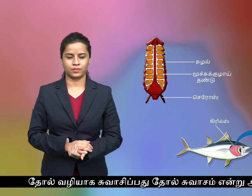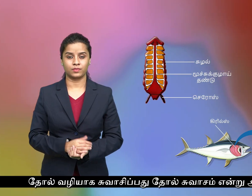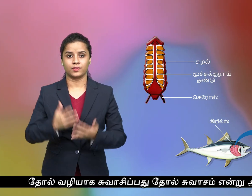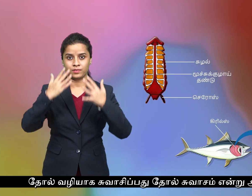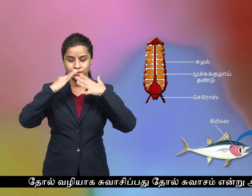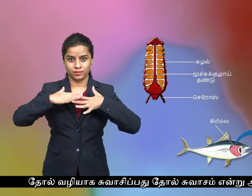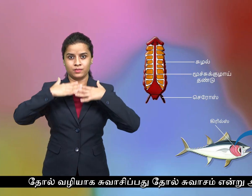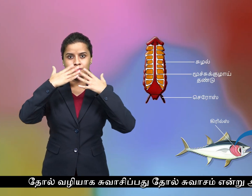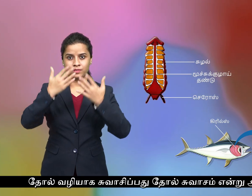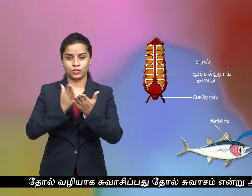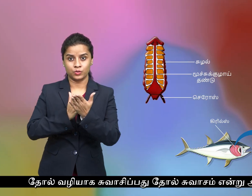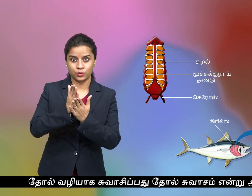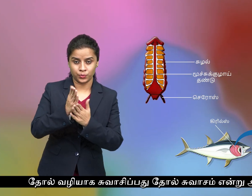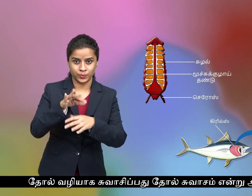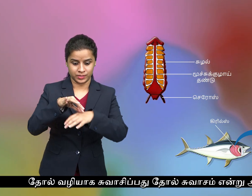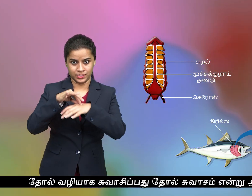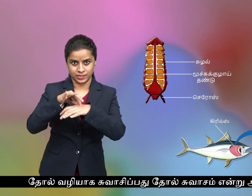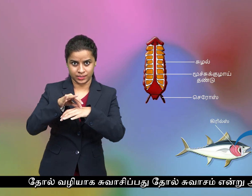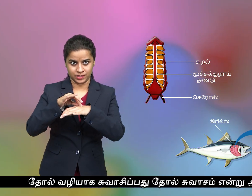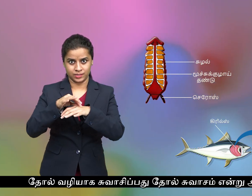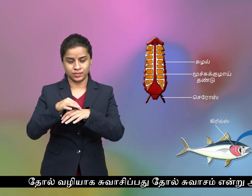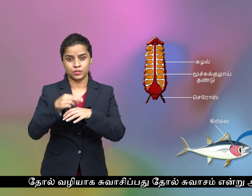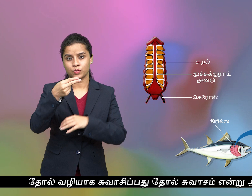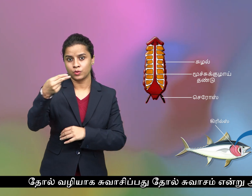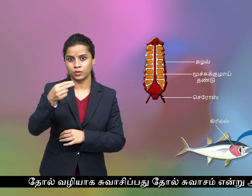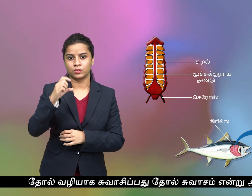தோல் வழியாக சுவாசிப்பது தோல் சுவாசம் என்று அழைக்கப்படுகிறது.